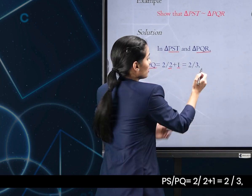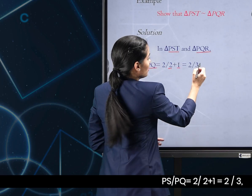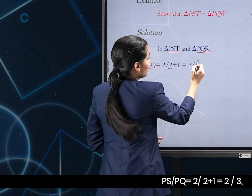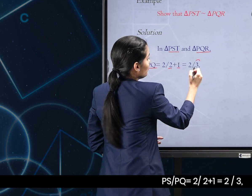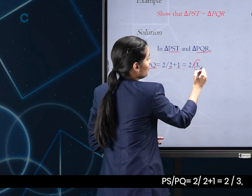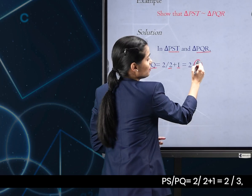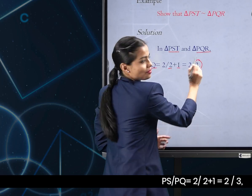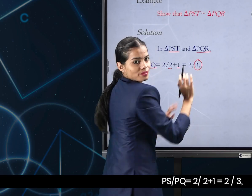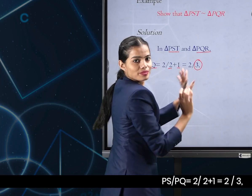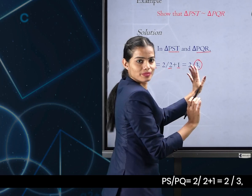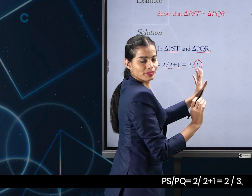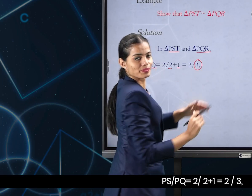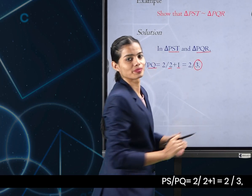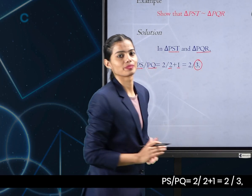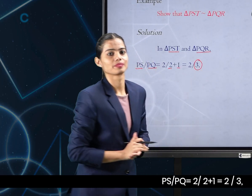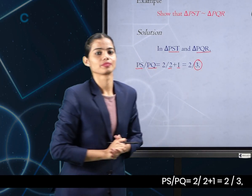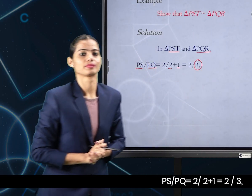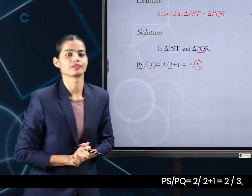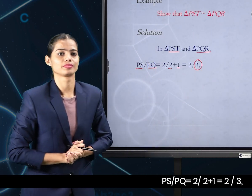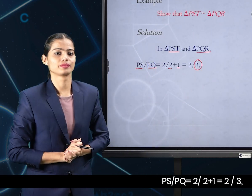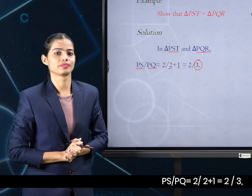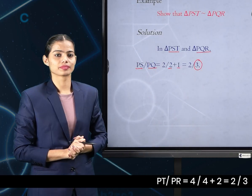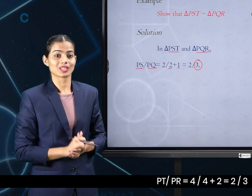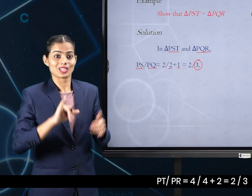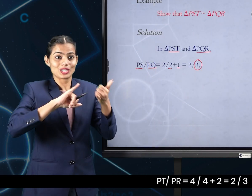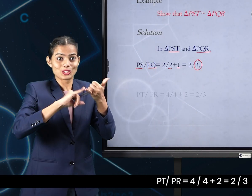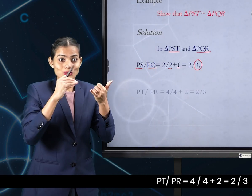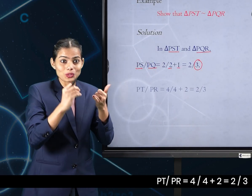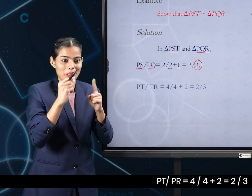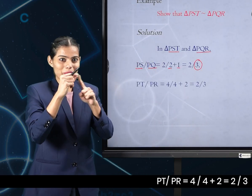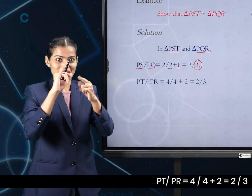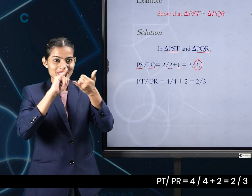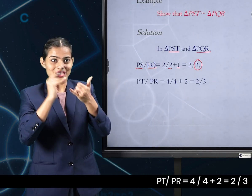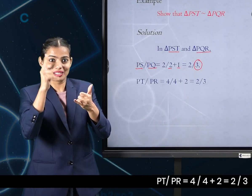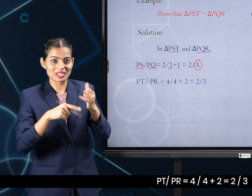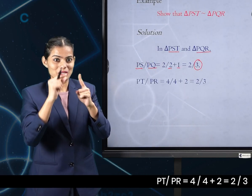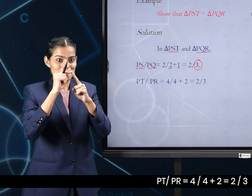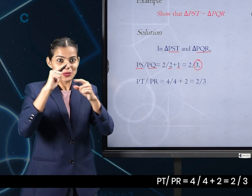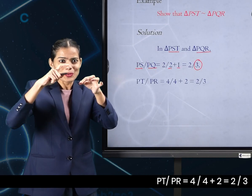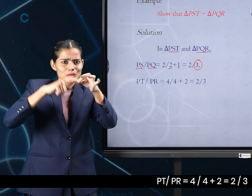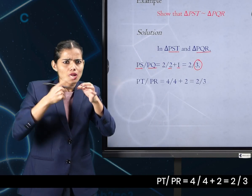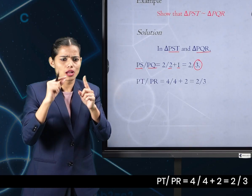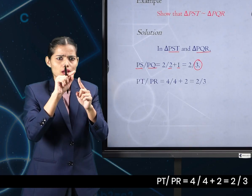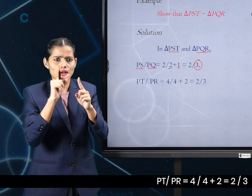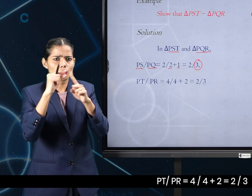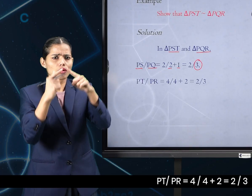PT by PR is equal 4/4 plus 2 is